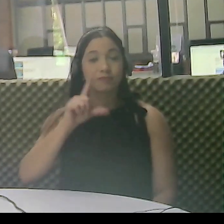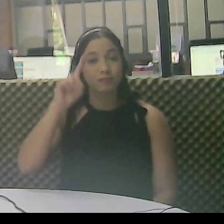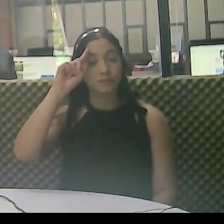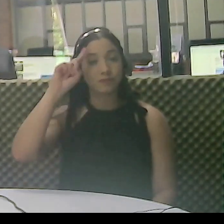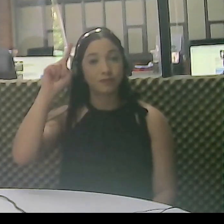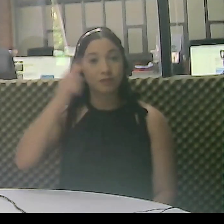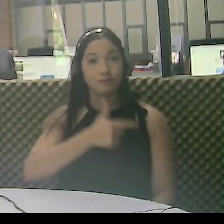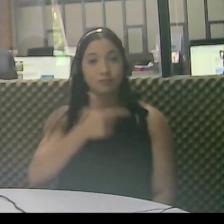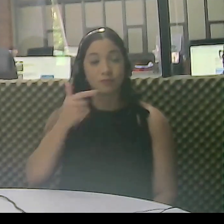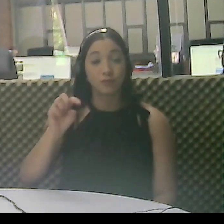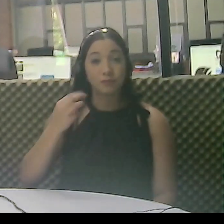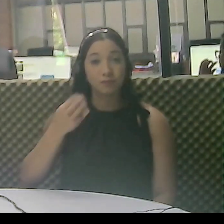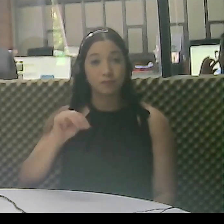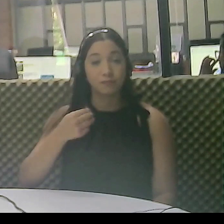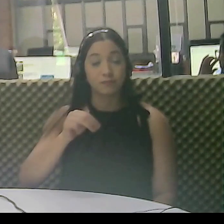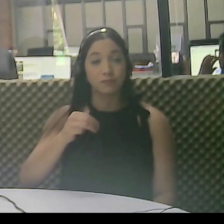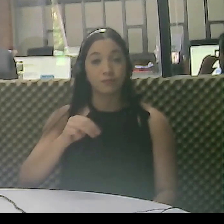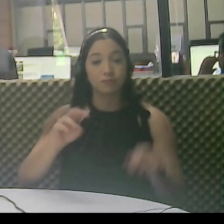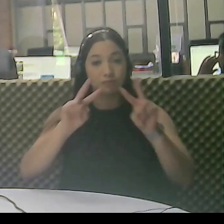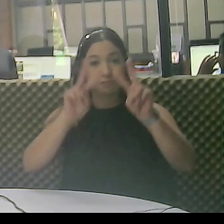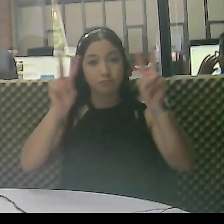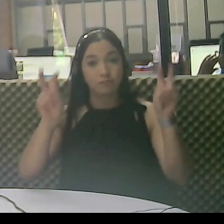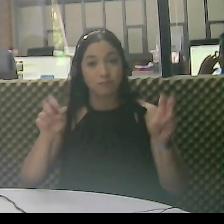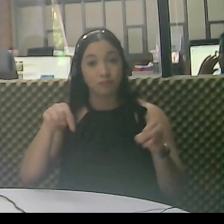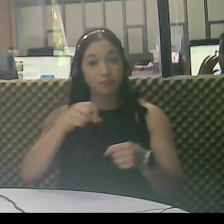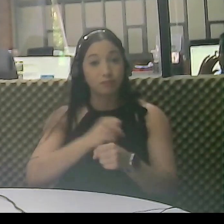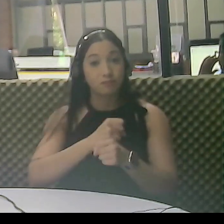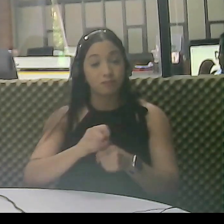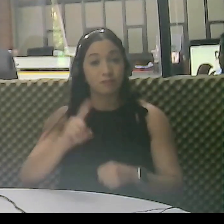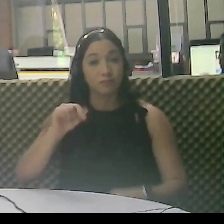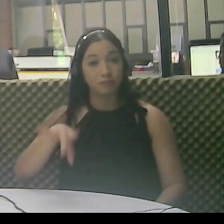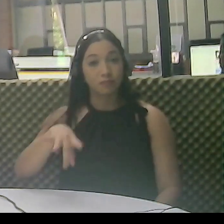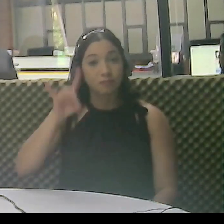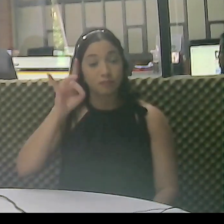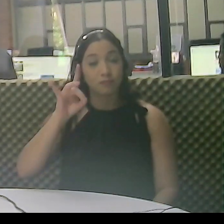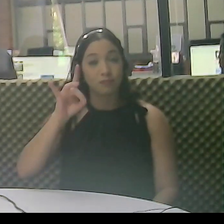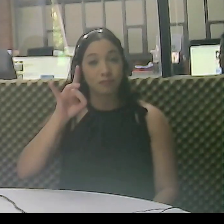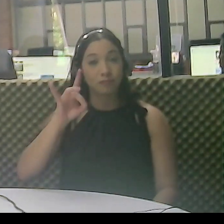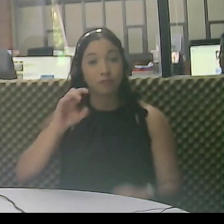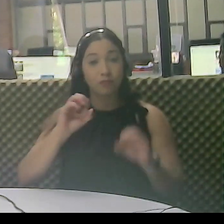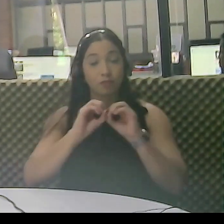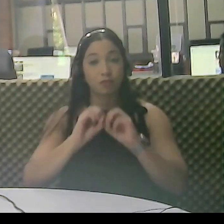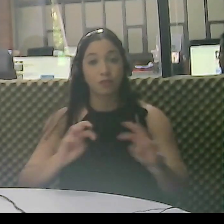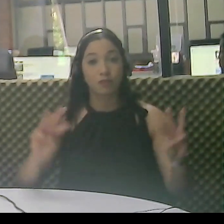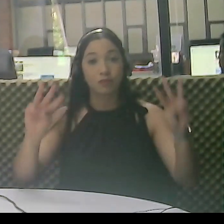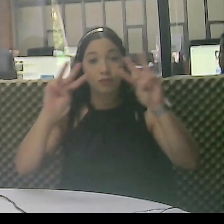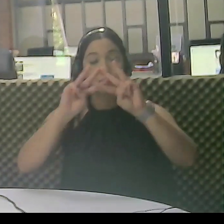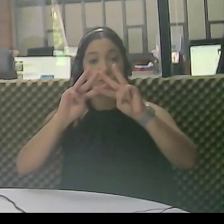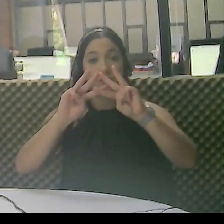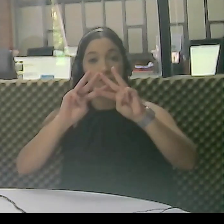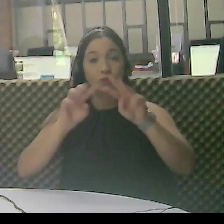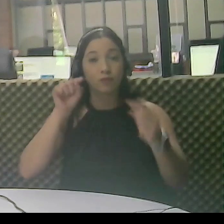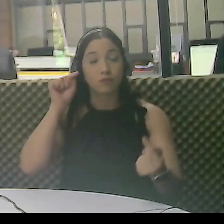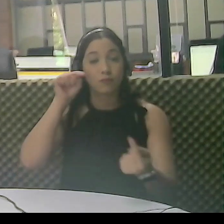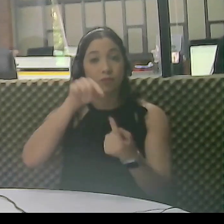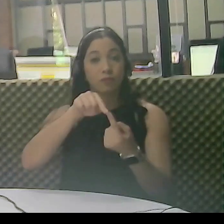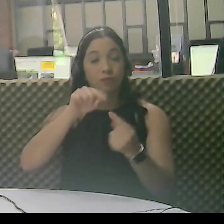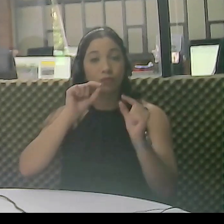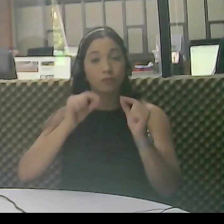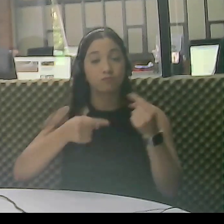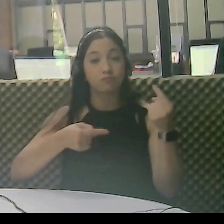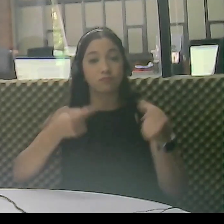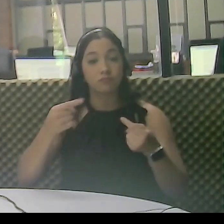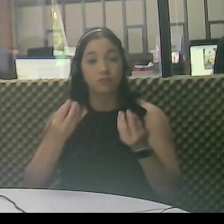dia 22 de março. O tema deste ano foi definido pela Organização das Nações Unidas, a ONU, com o objetivo de